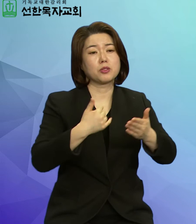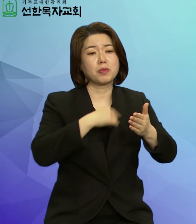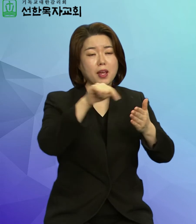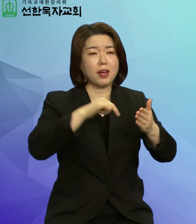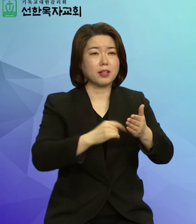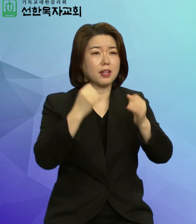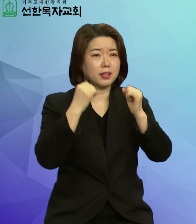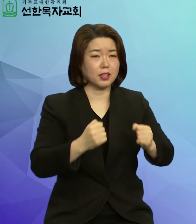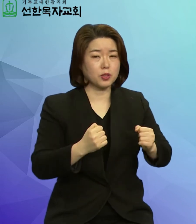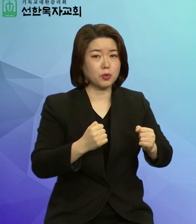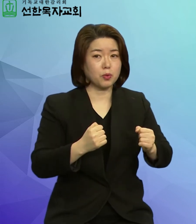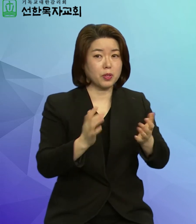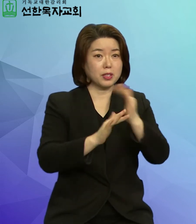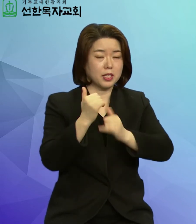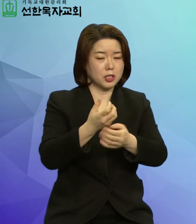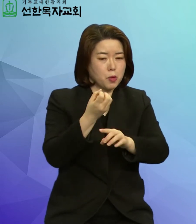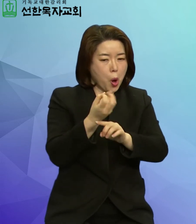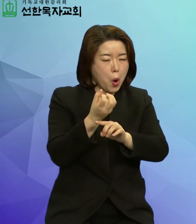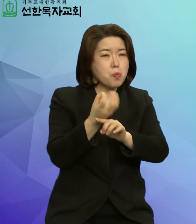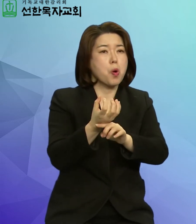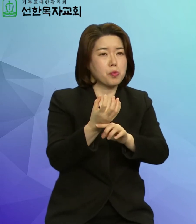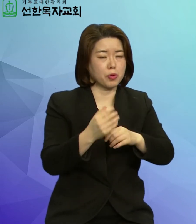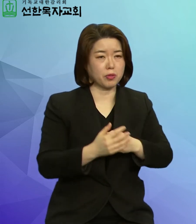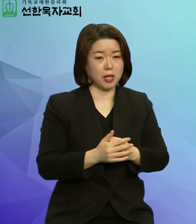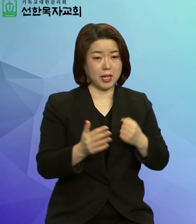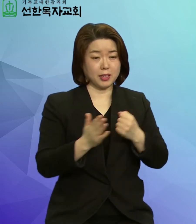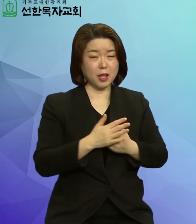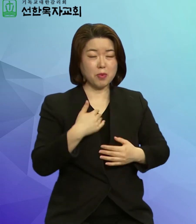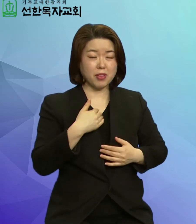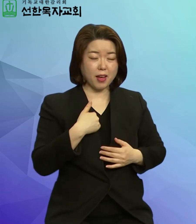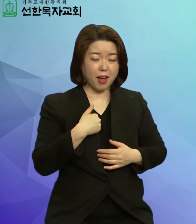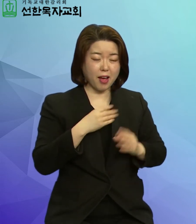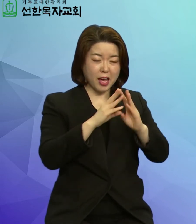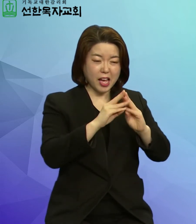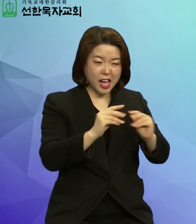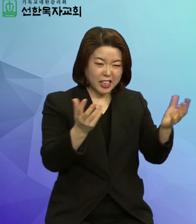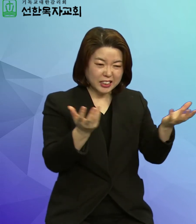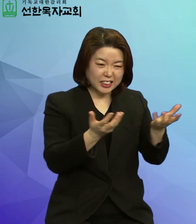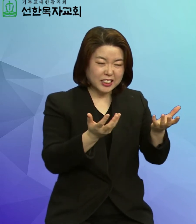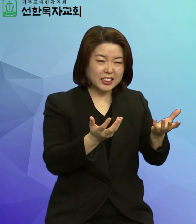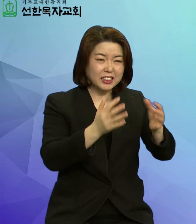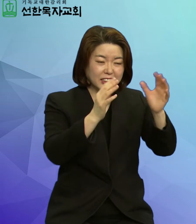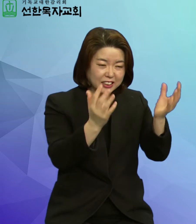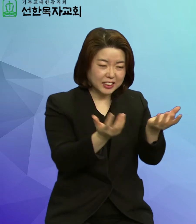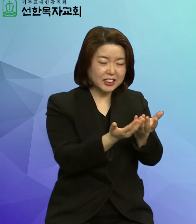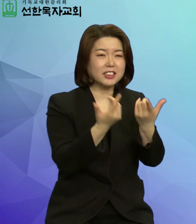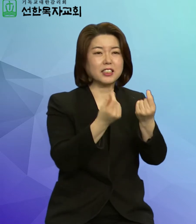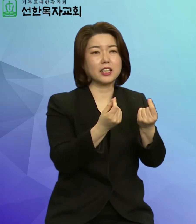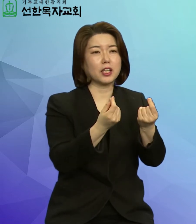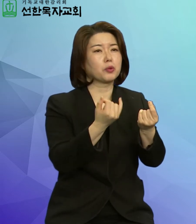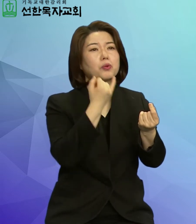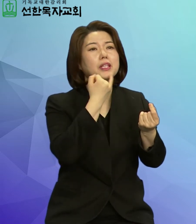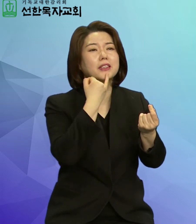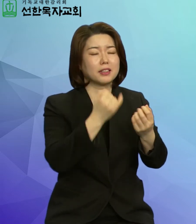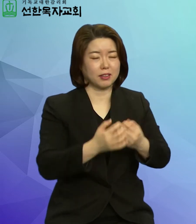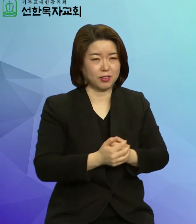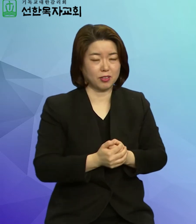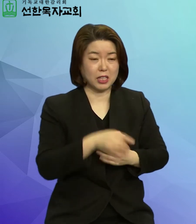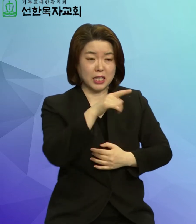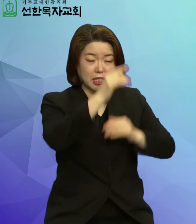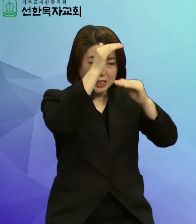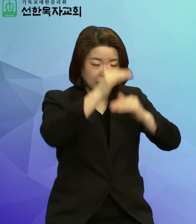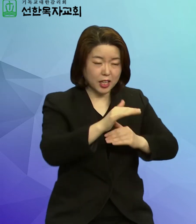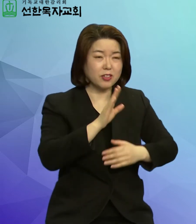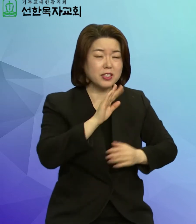예수님 내 안에 계시고 그분은 보물이시고 그러니 내가 질그릇 같아도 상관이 없어요. 우리가 이